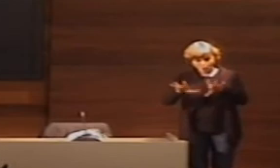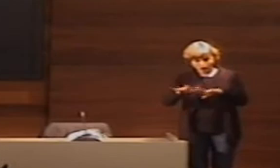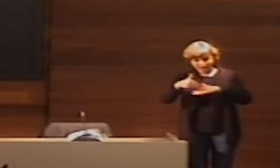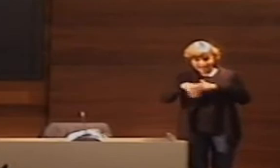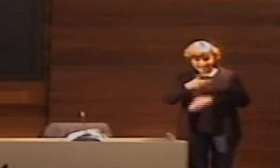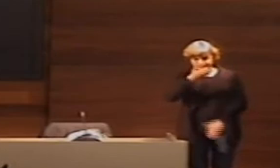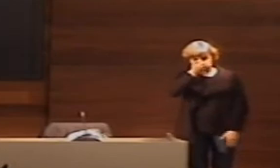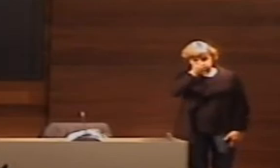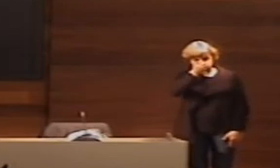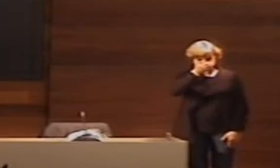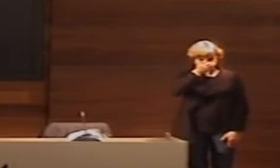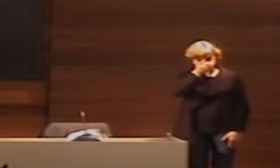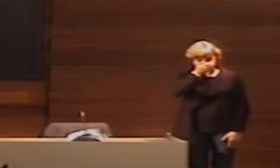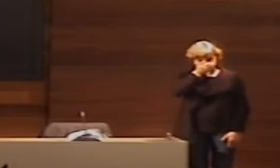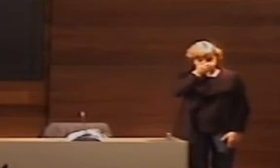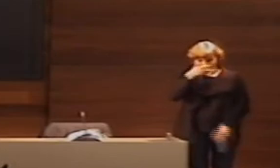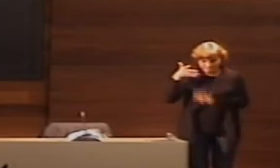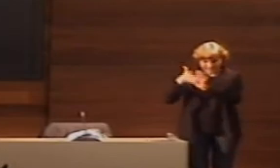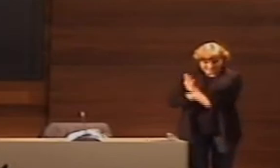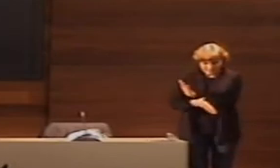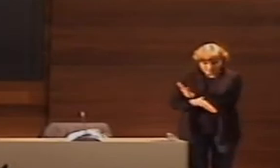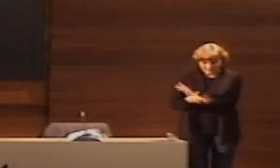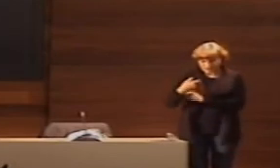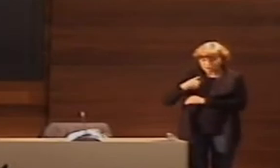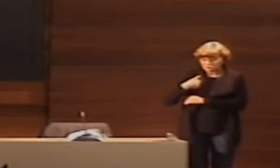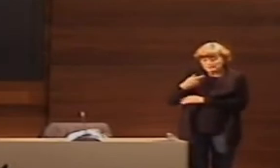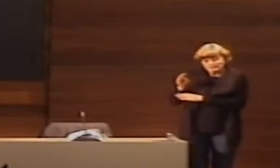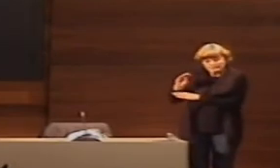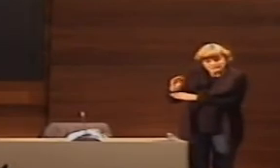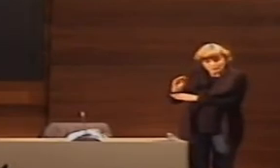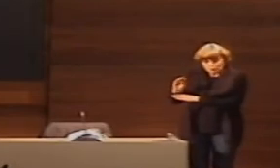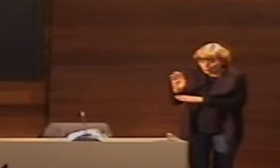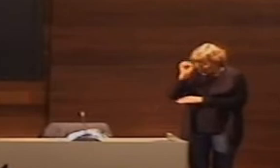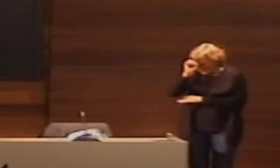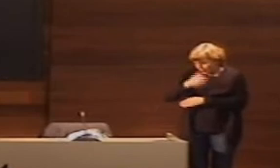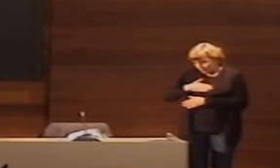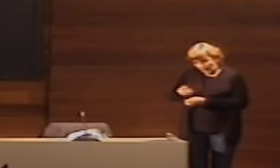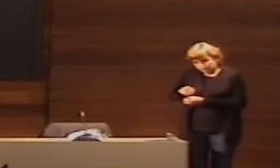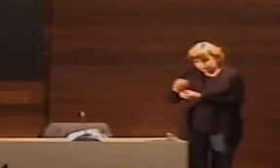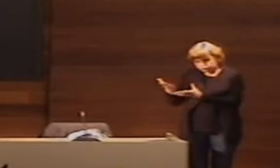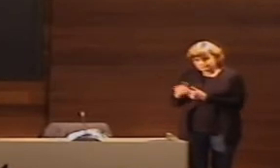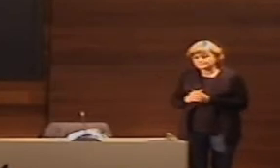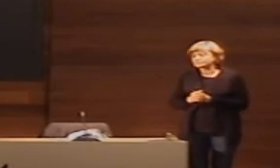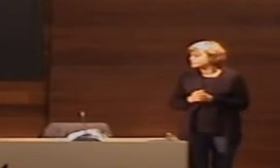me parece que, no sé, eso bastante así, ¿no? Es un poco tu opinión.